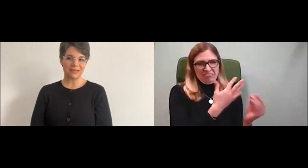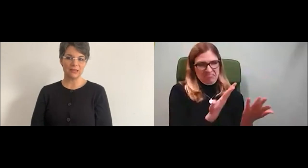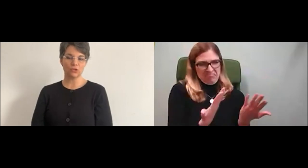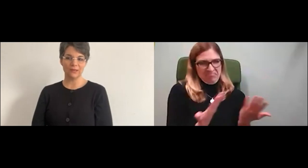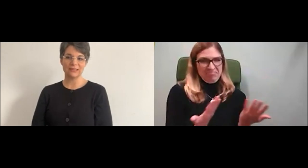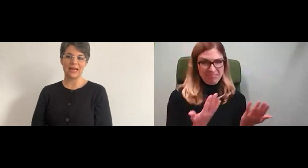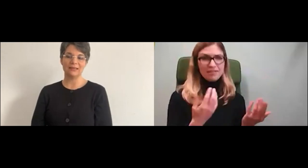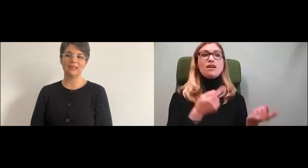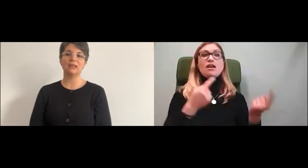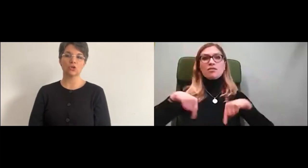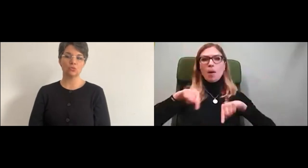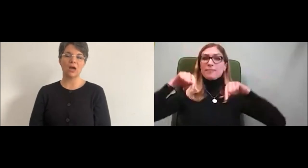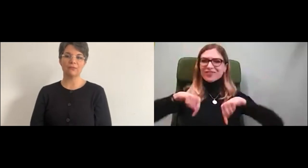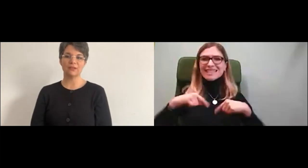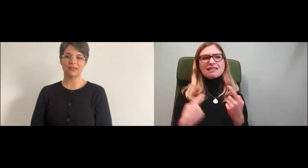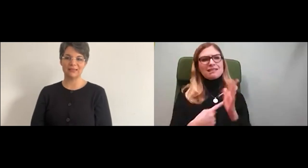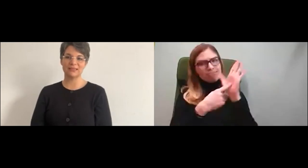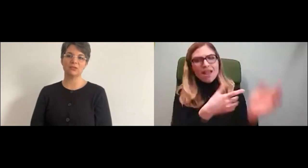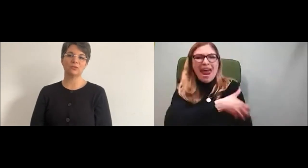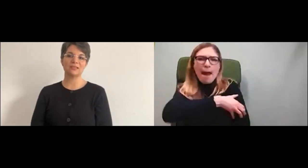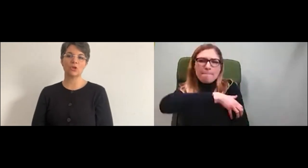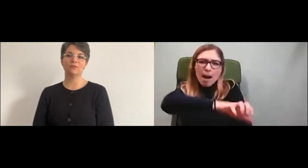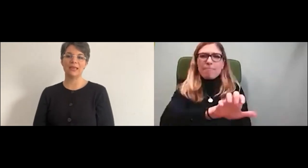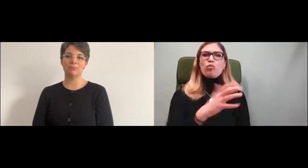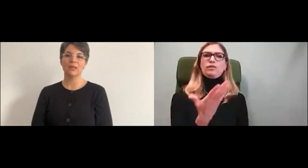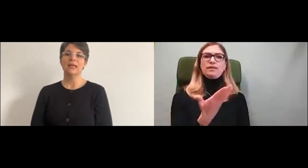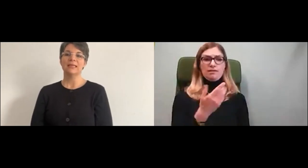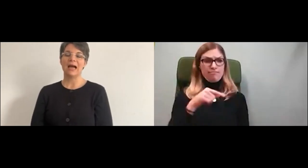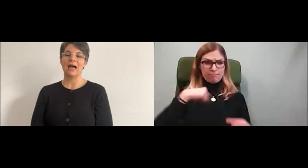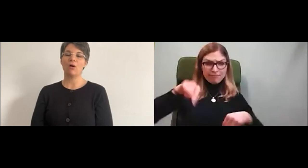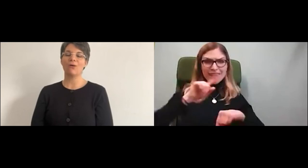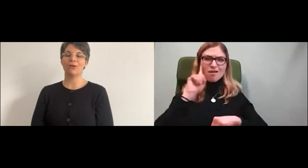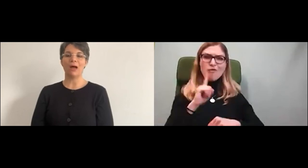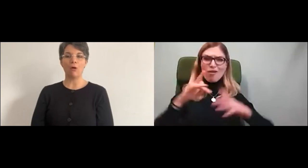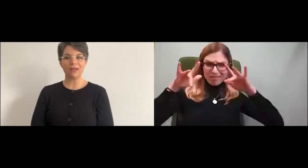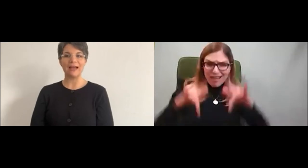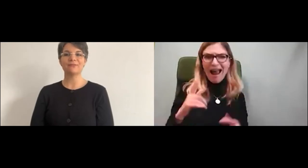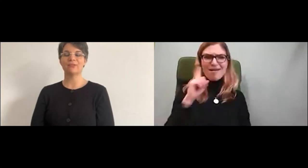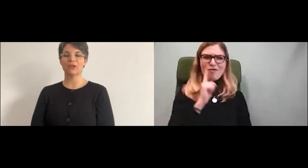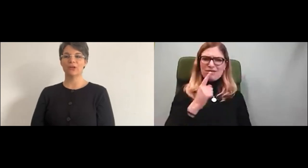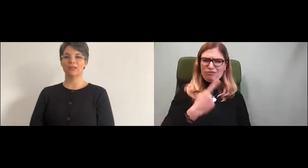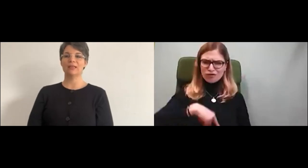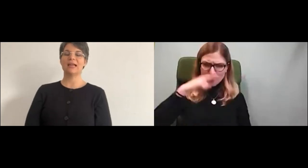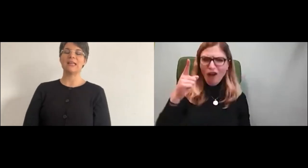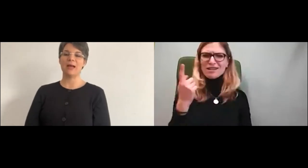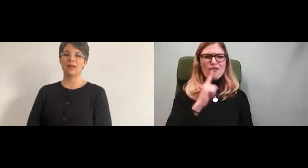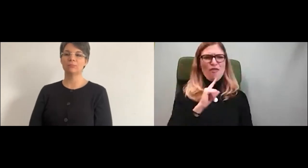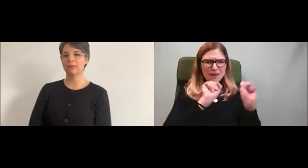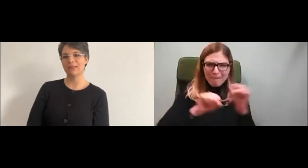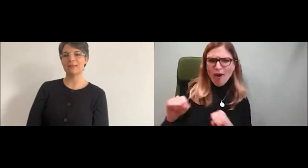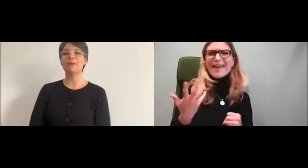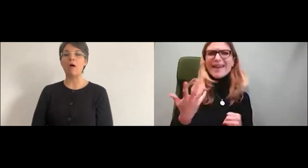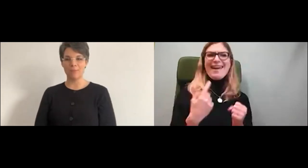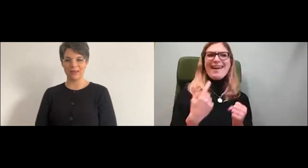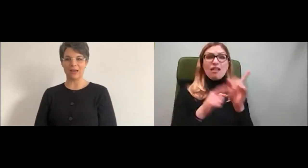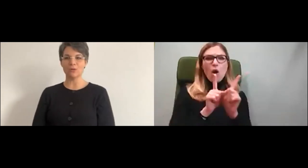natürlich massive Schwierigkeiten, die in der Schule aufgetreten sind. Und das können wir eben ja auch aufgreifen. Wir können die Teilnehmer